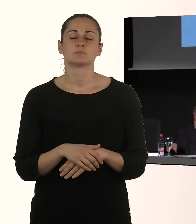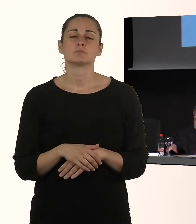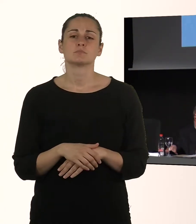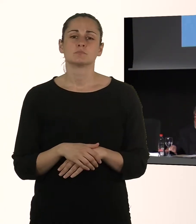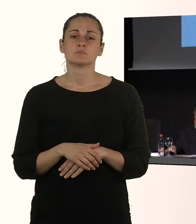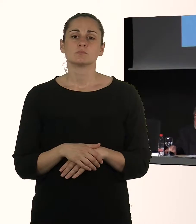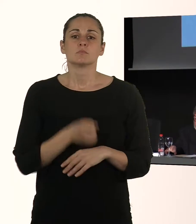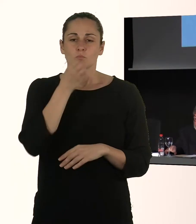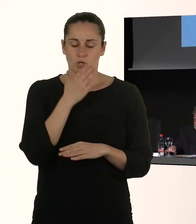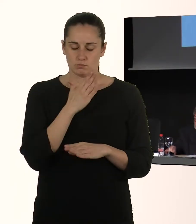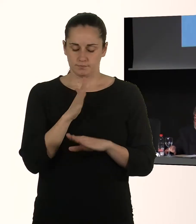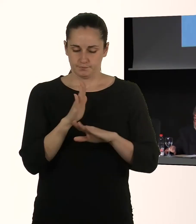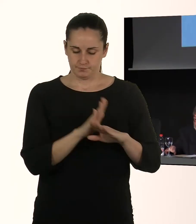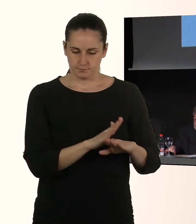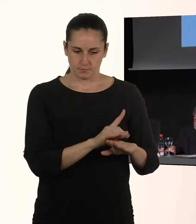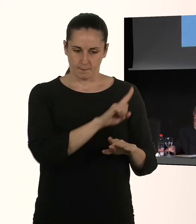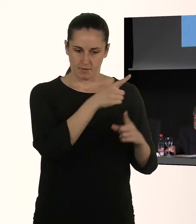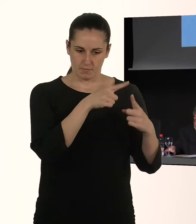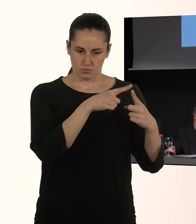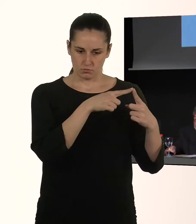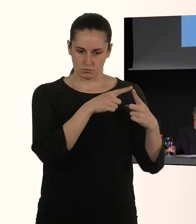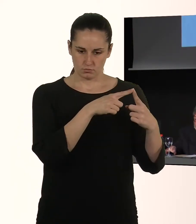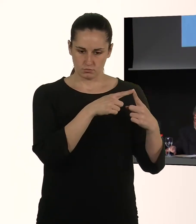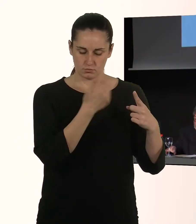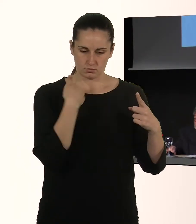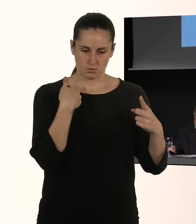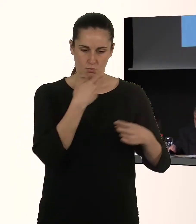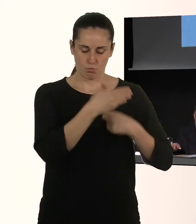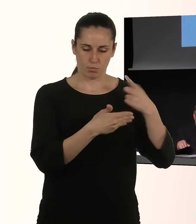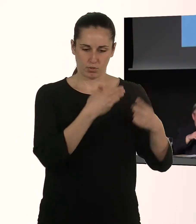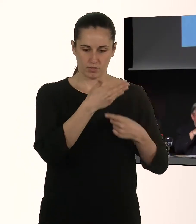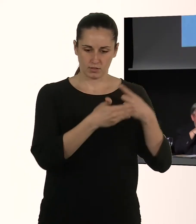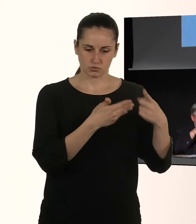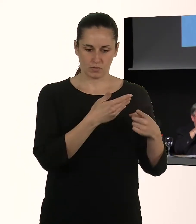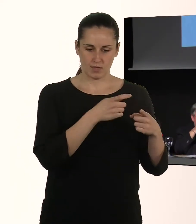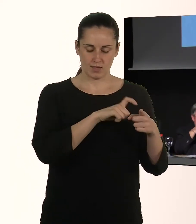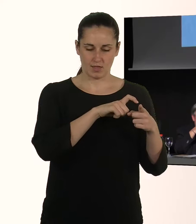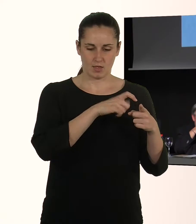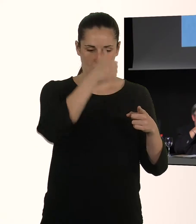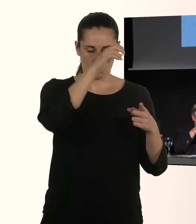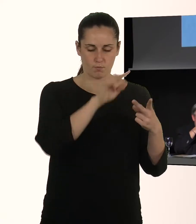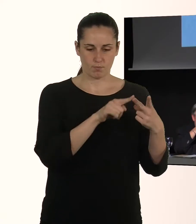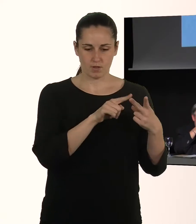Bueno, primer núcleo, proceso de hominifactura, segundo núcleo,